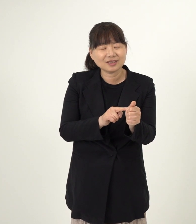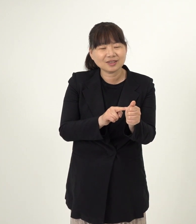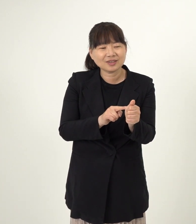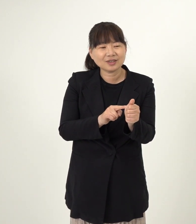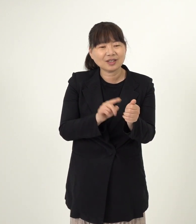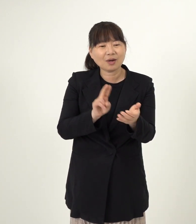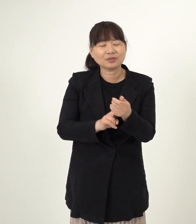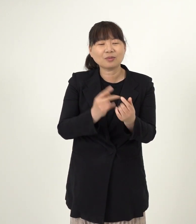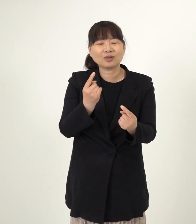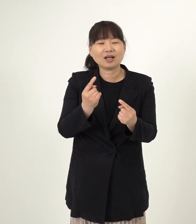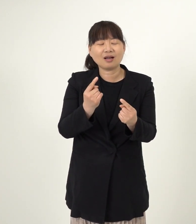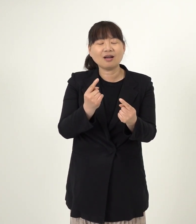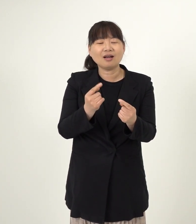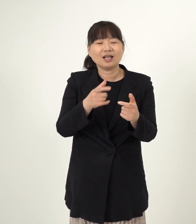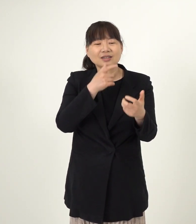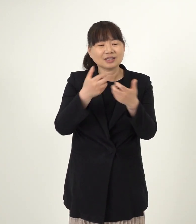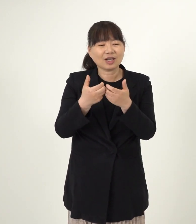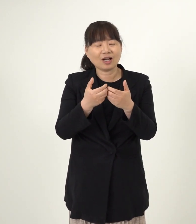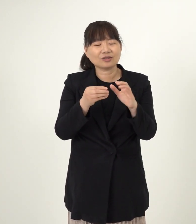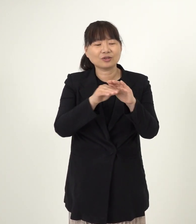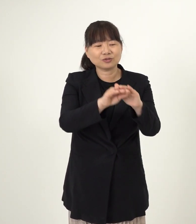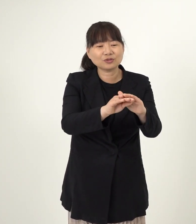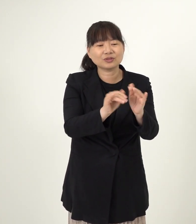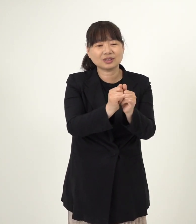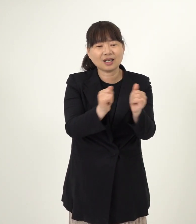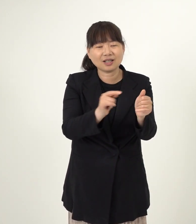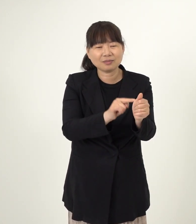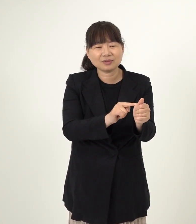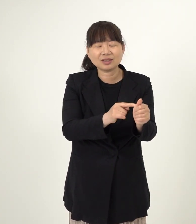것보다도 그 안에 넣어놓은 장본인이